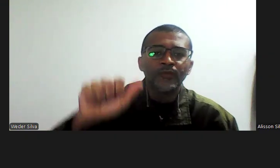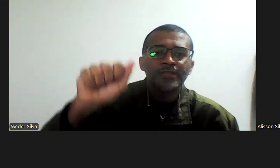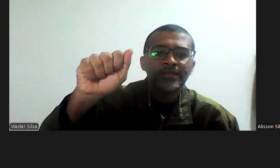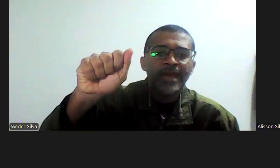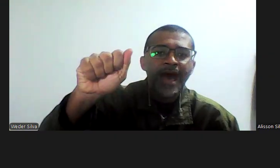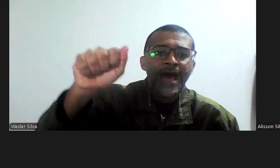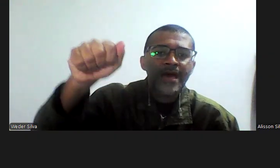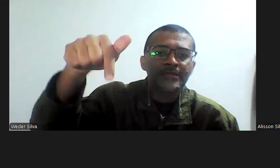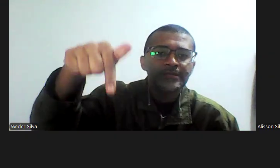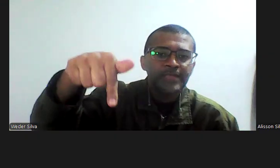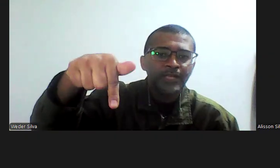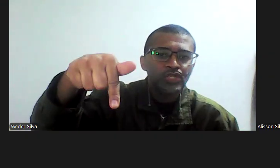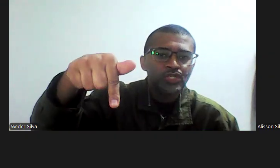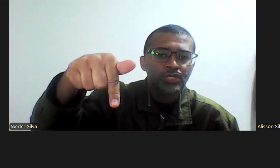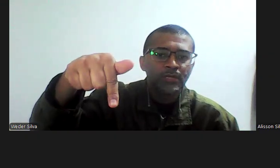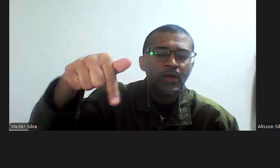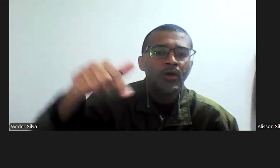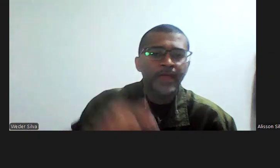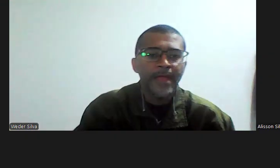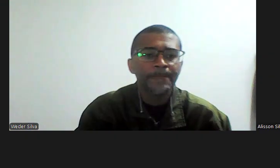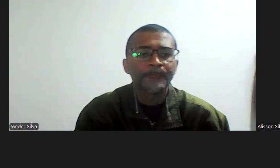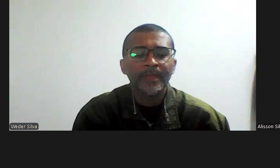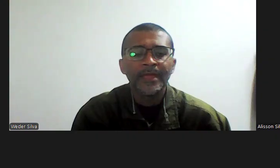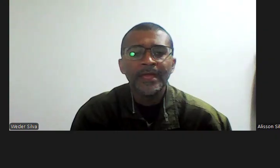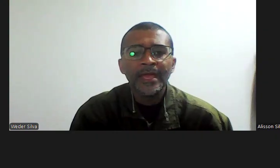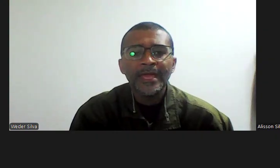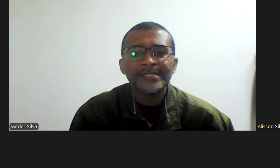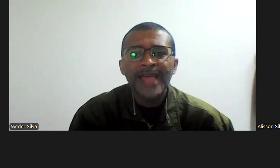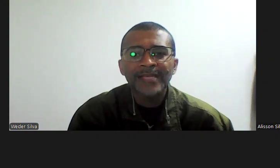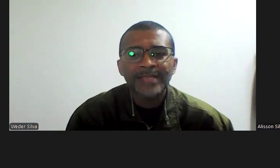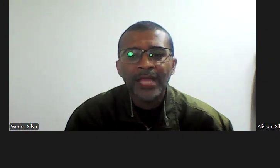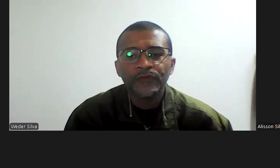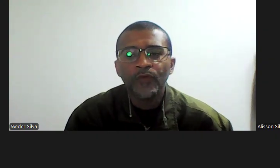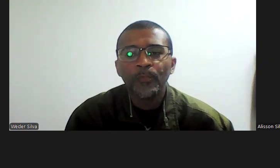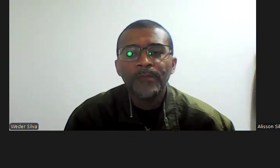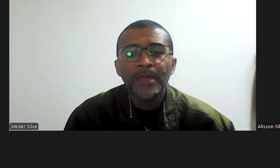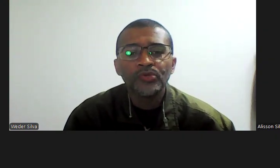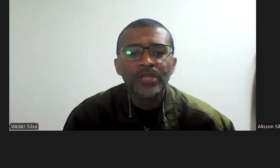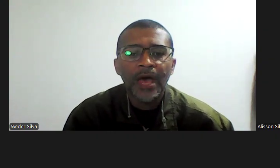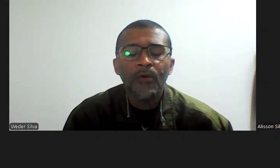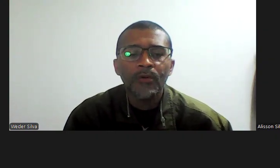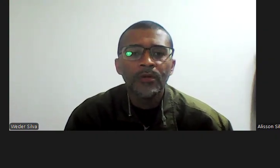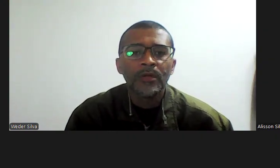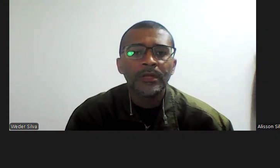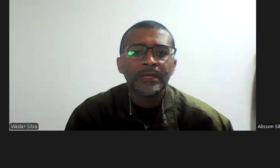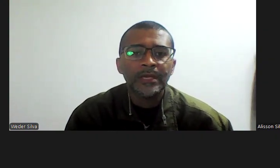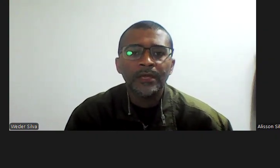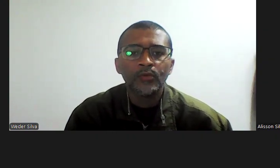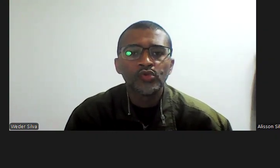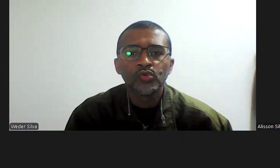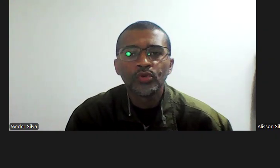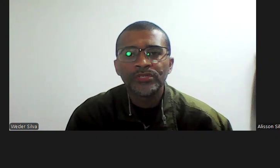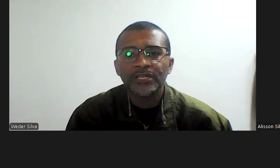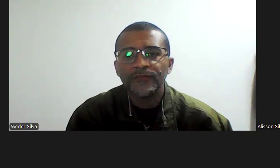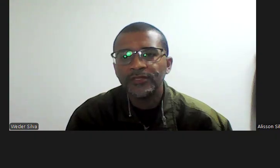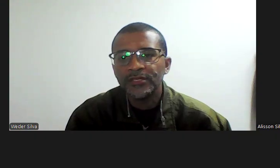ela deve conhecer A7, ok? Esse A7 foi o primeiro sinal que